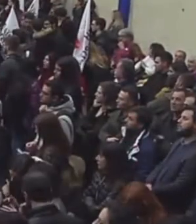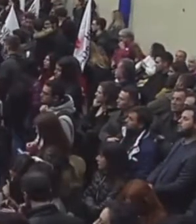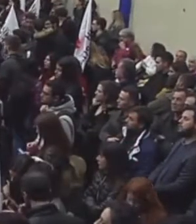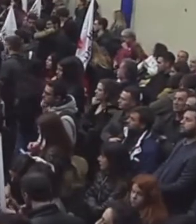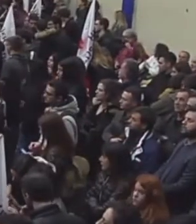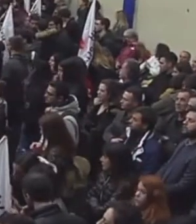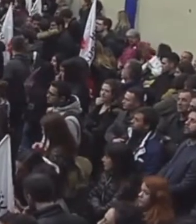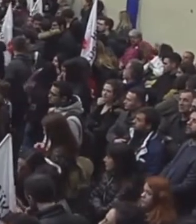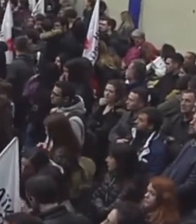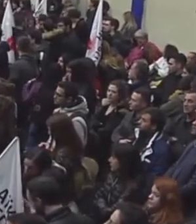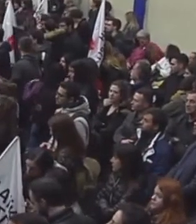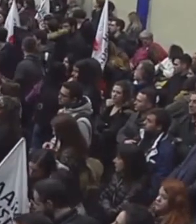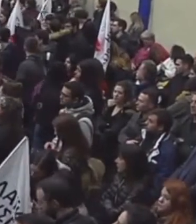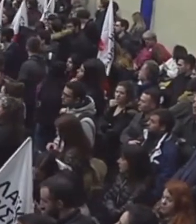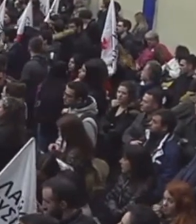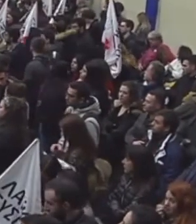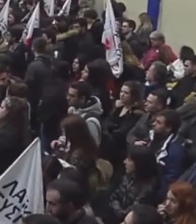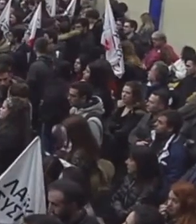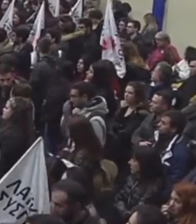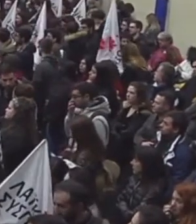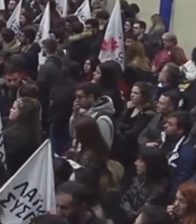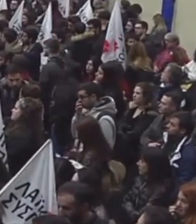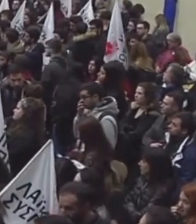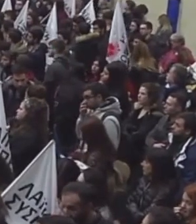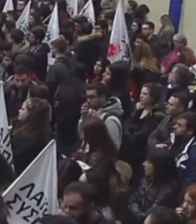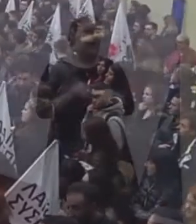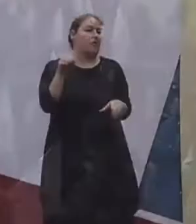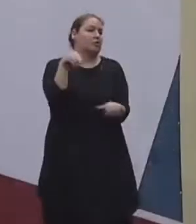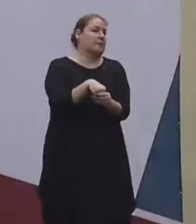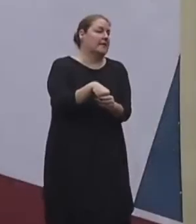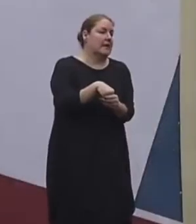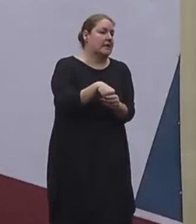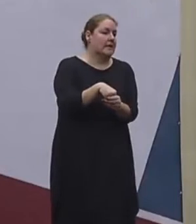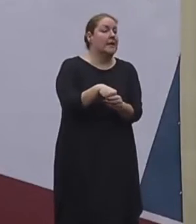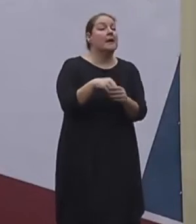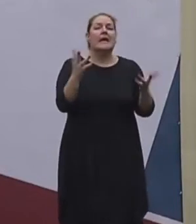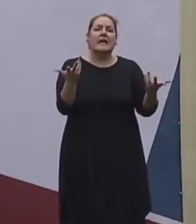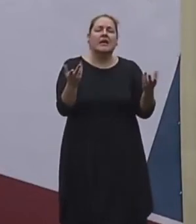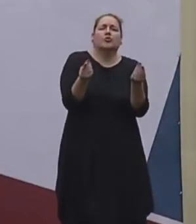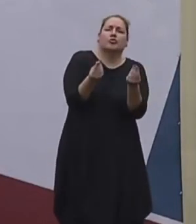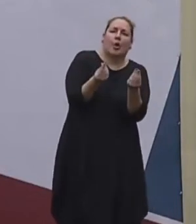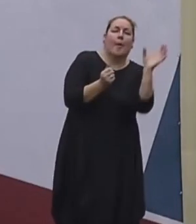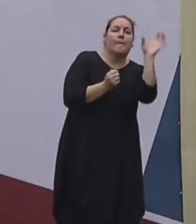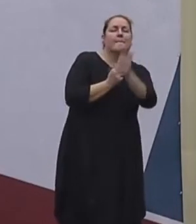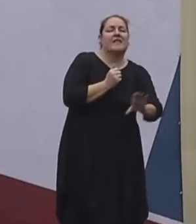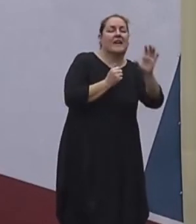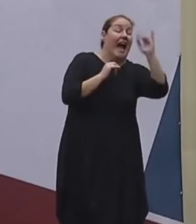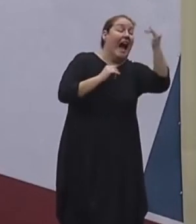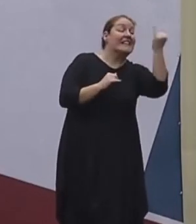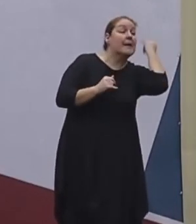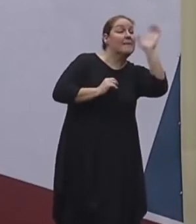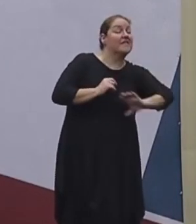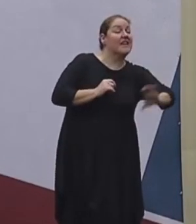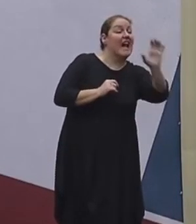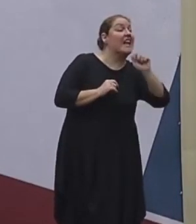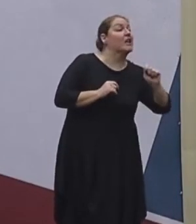χορό δεν λείπει και η περιφέρεια Δυτικής Ελλάδας, που είτε μέσω του αντιπεριφερειάρχη κ. Αλεξόπουλου